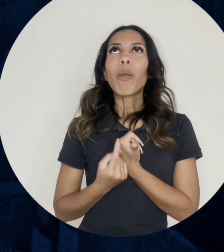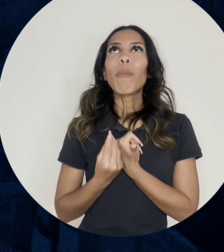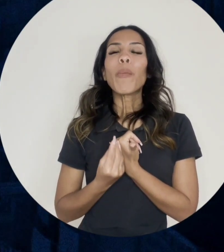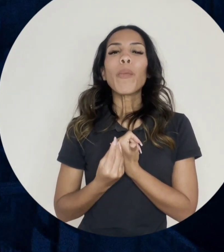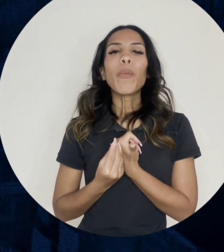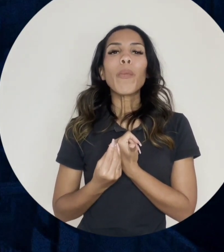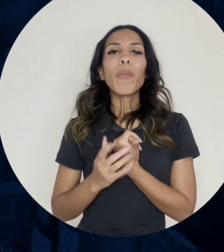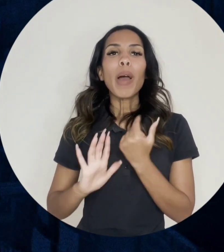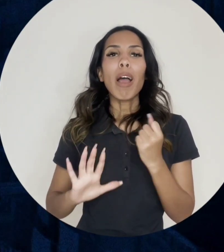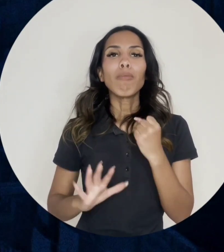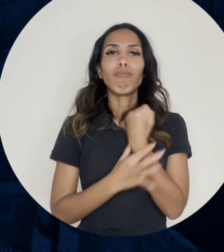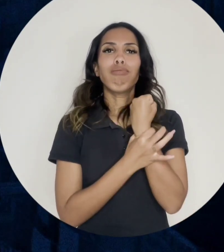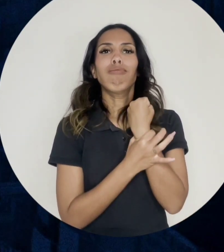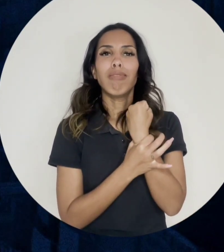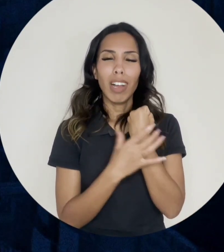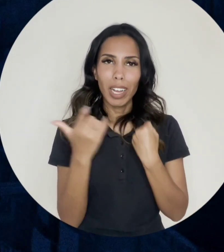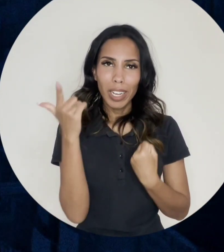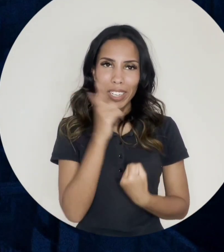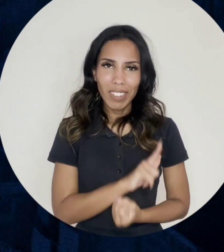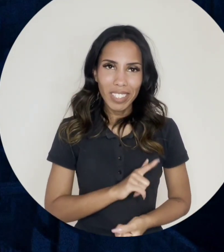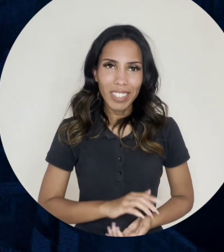se curar.